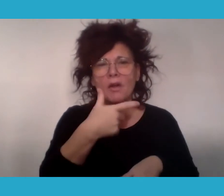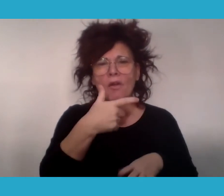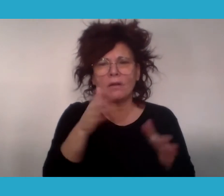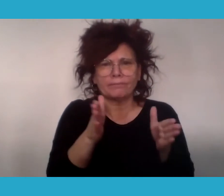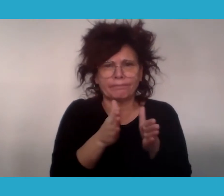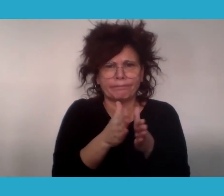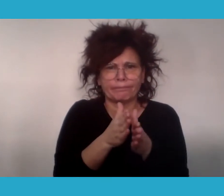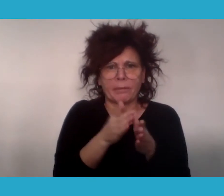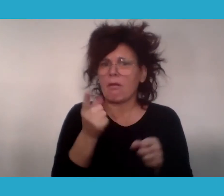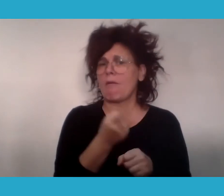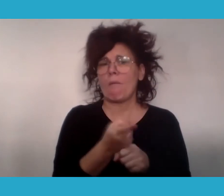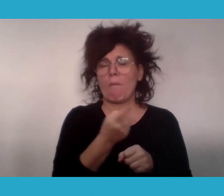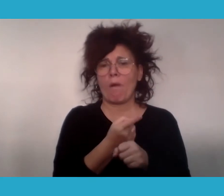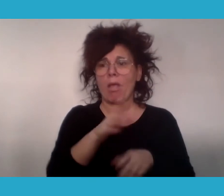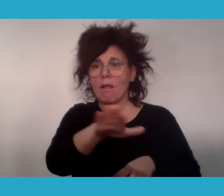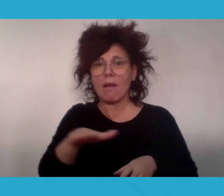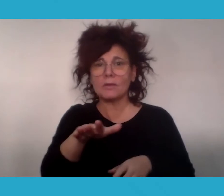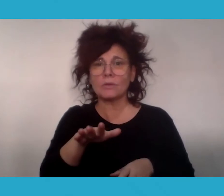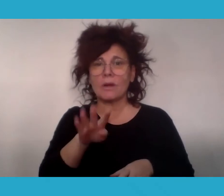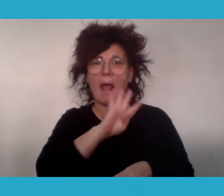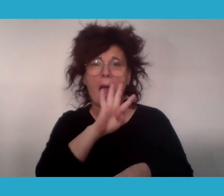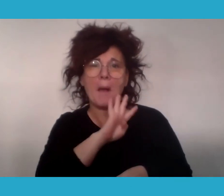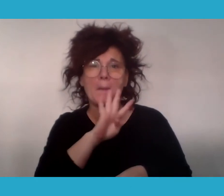puede disminuir, que la zona amarilla tampoco está